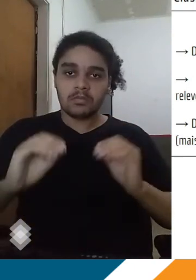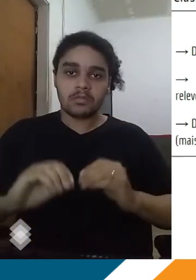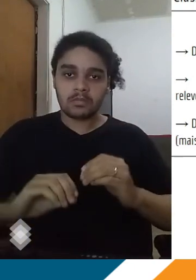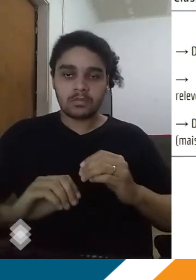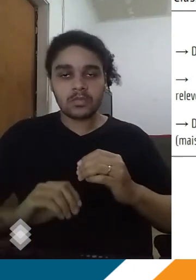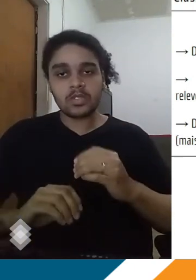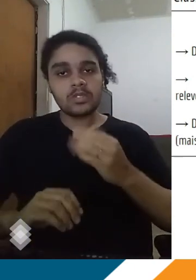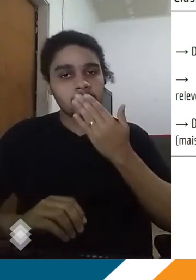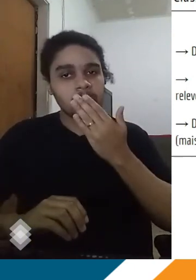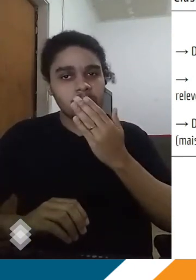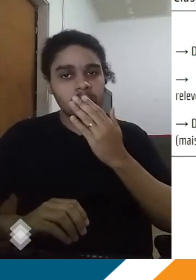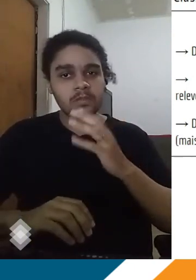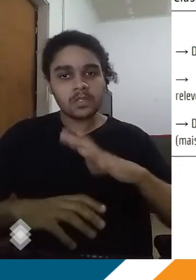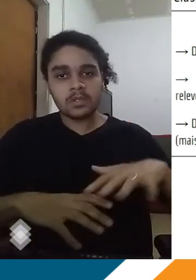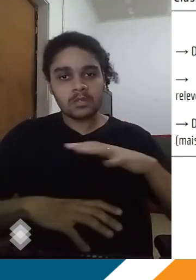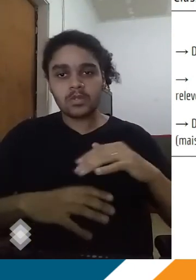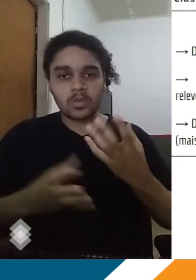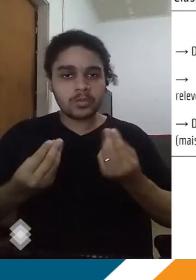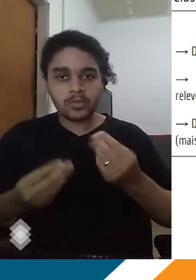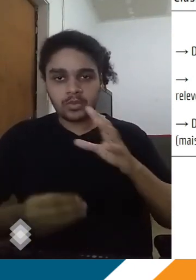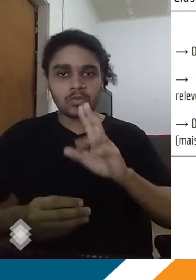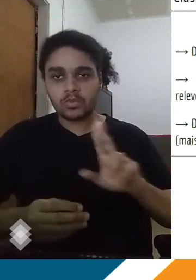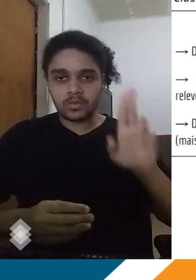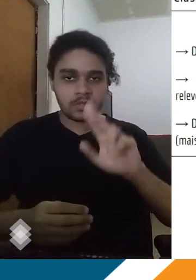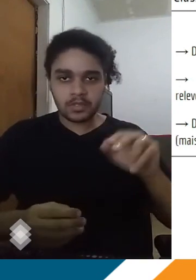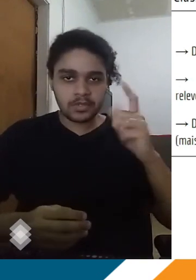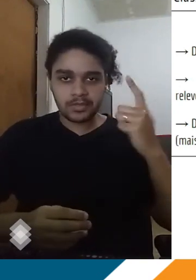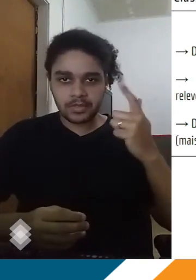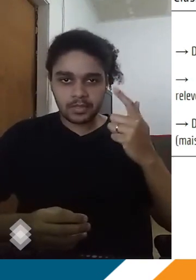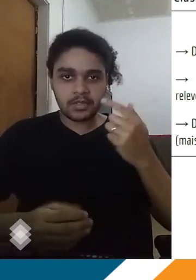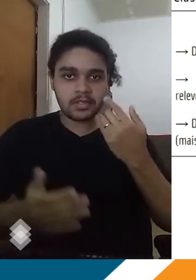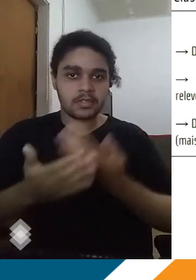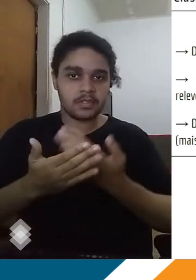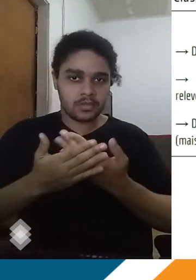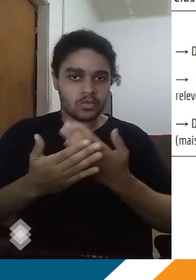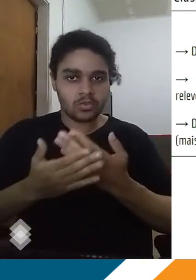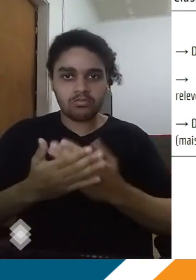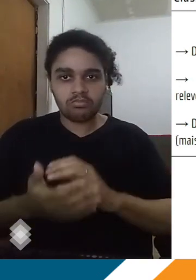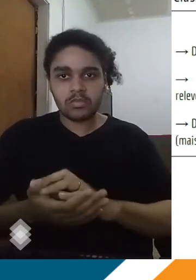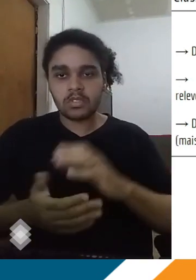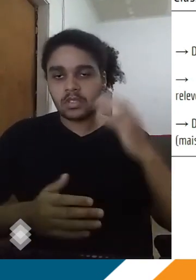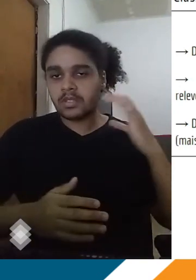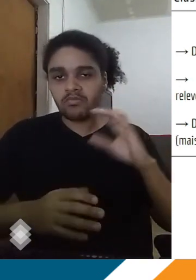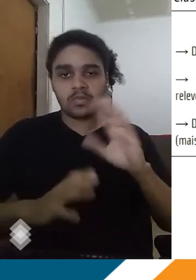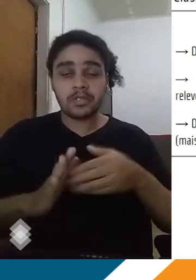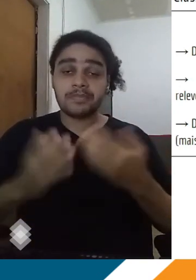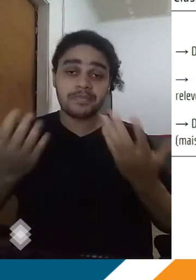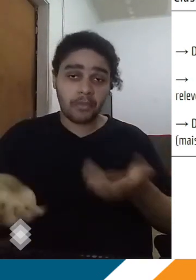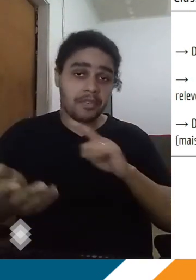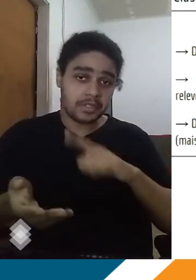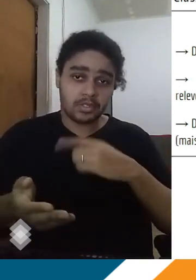ele construir essa taxonomia do relevo, que hoje é muito utilizada na geografia escolar e na ciência geográfica como um